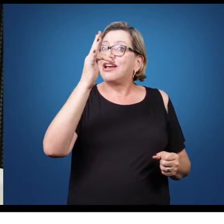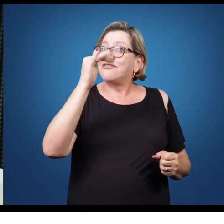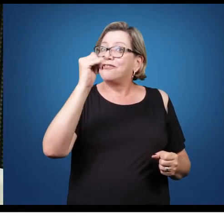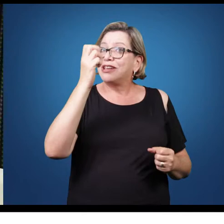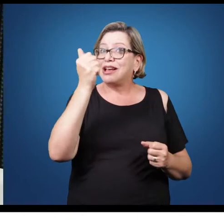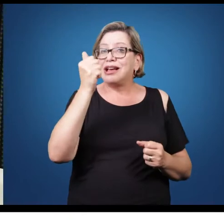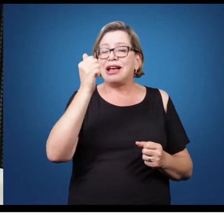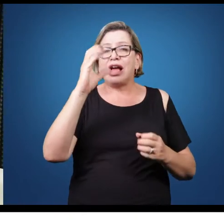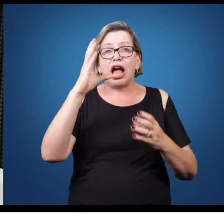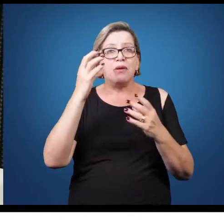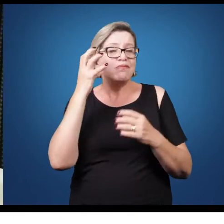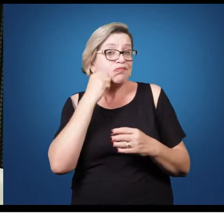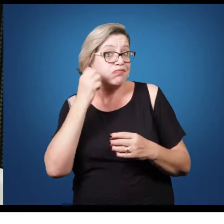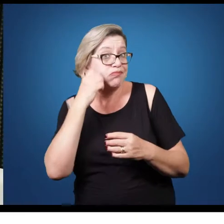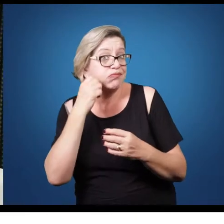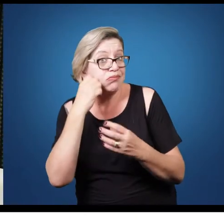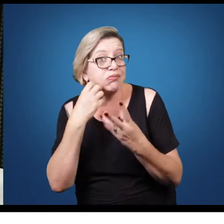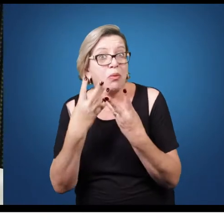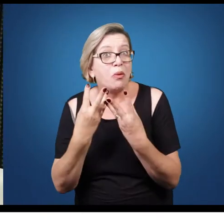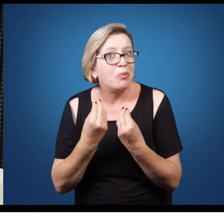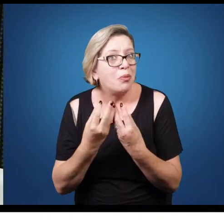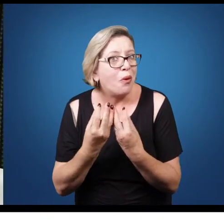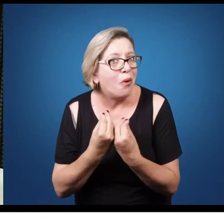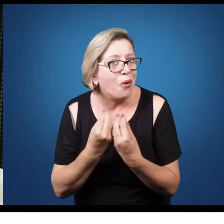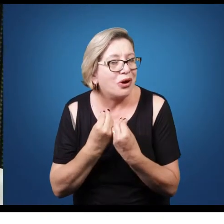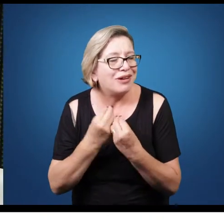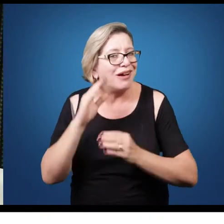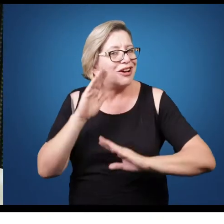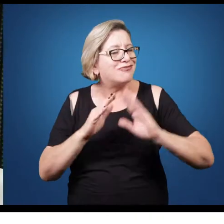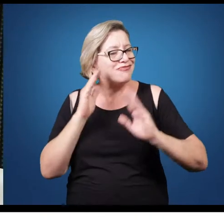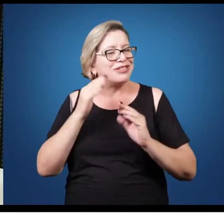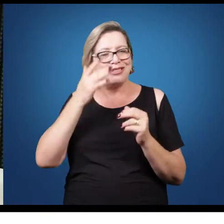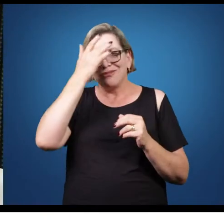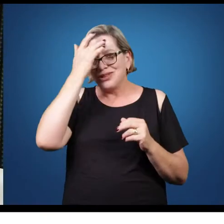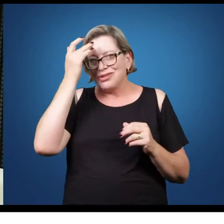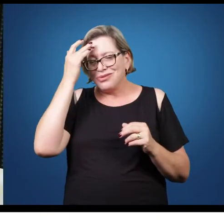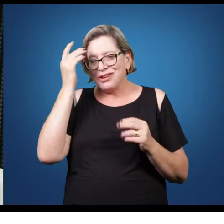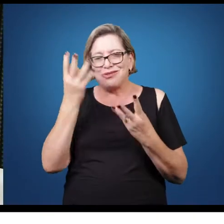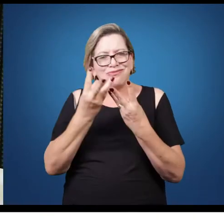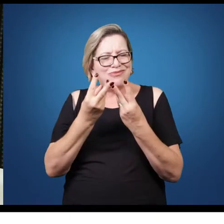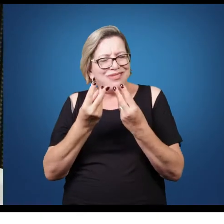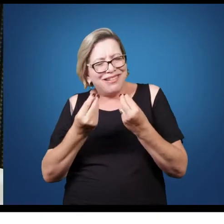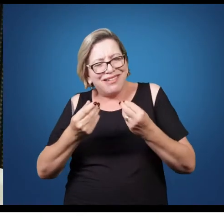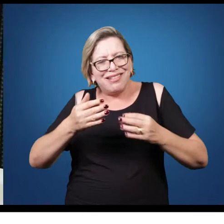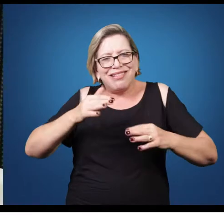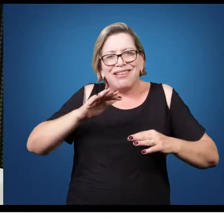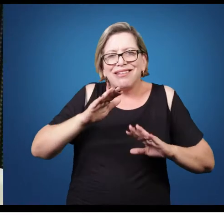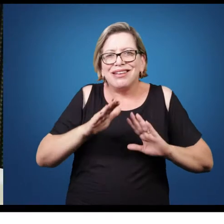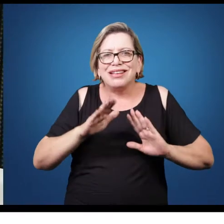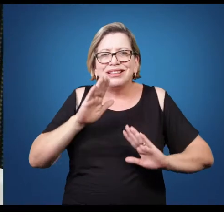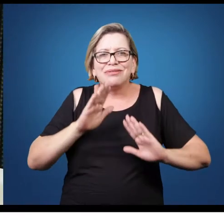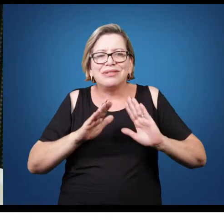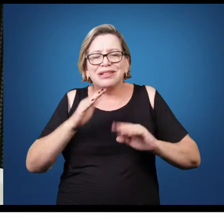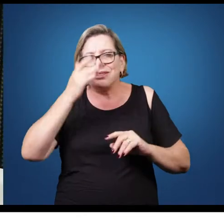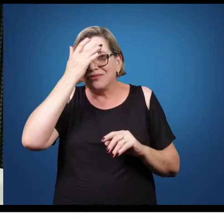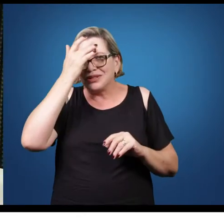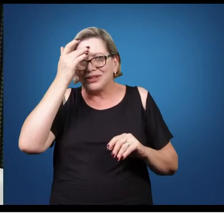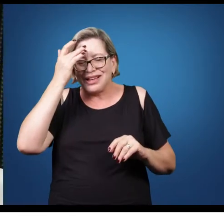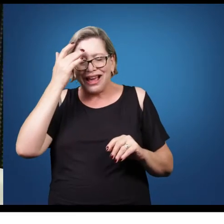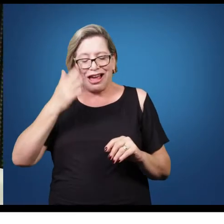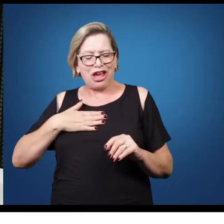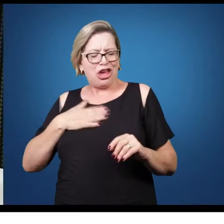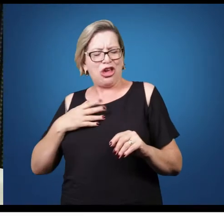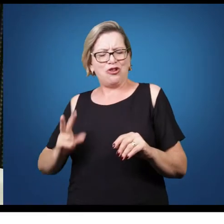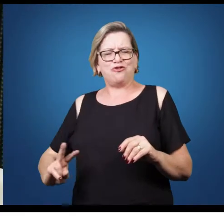geralmente de qualidade duvidosa às vezes assim o determina do artista era muito bom se valorizavam